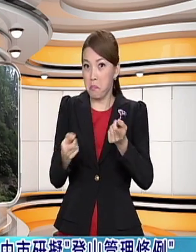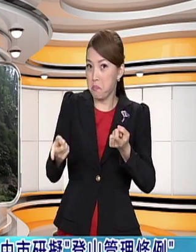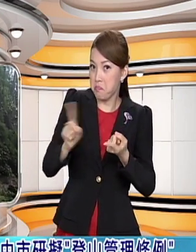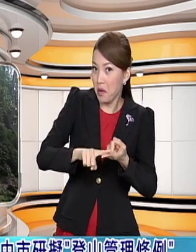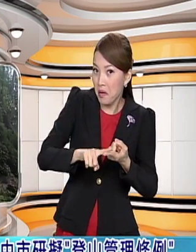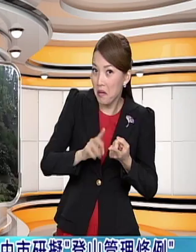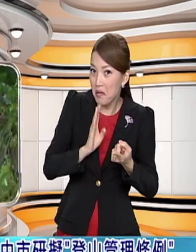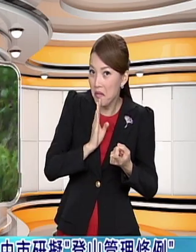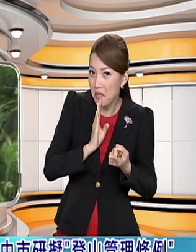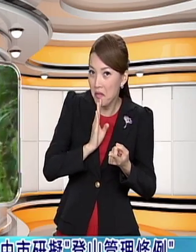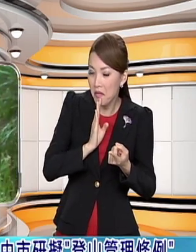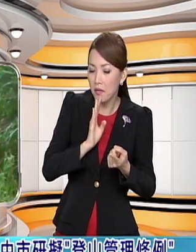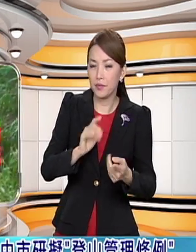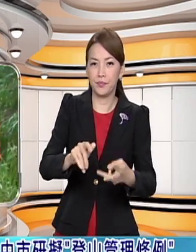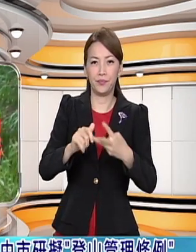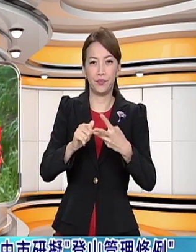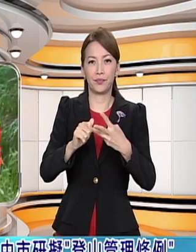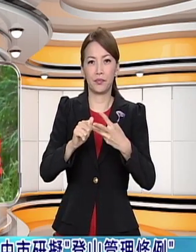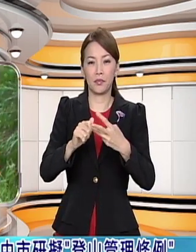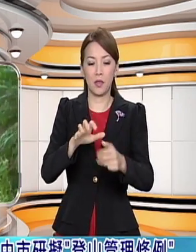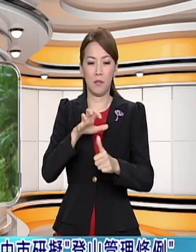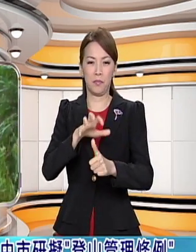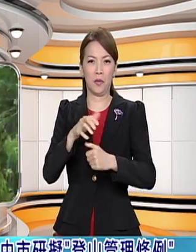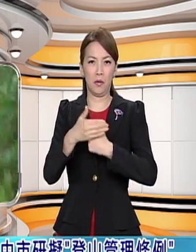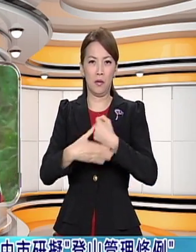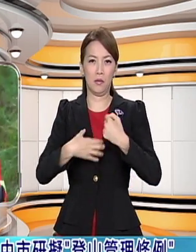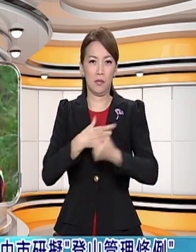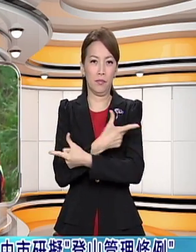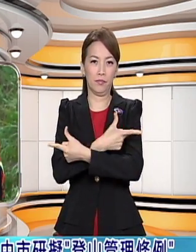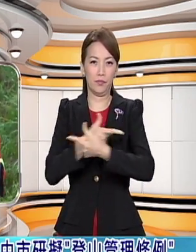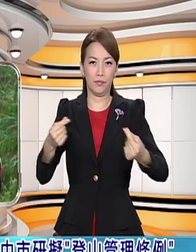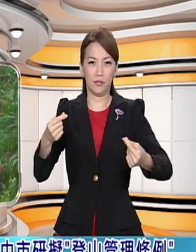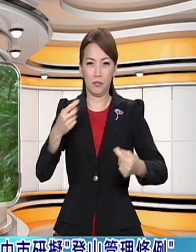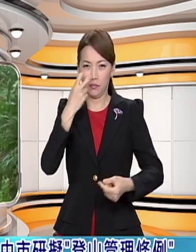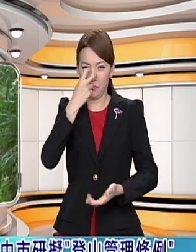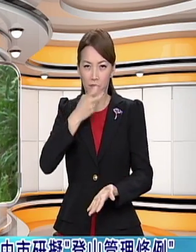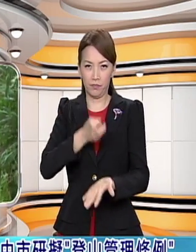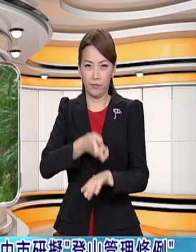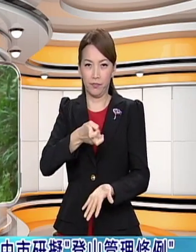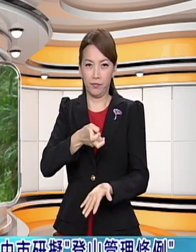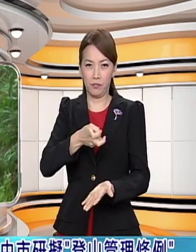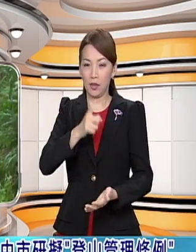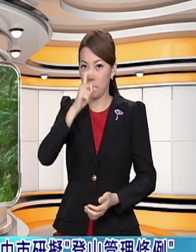山客，减少国家救援资源的浪费。